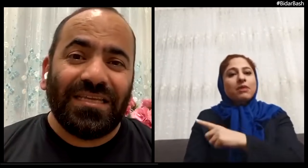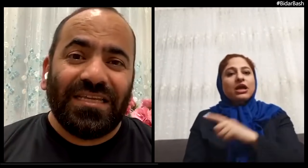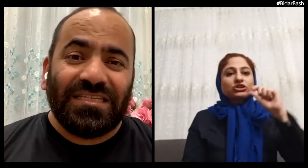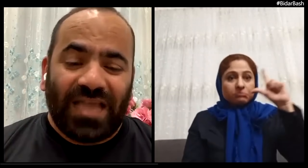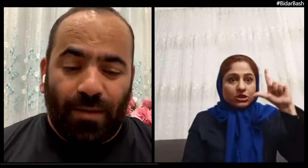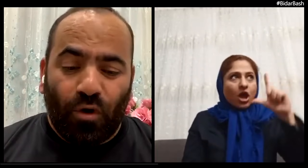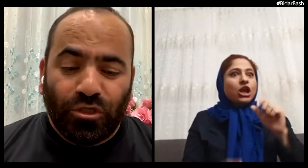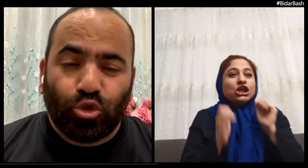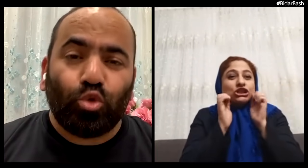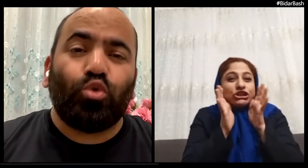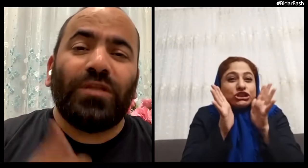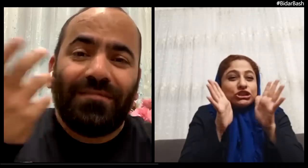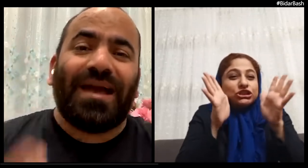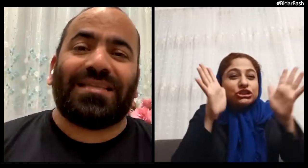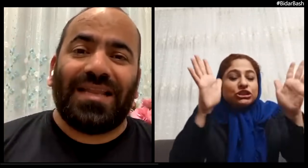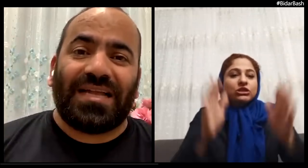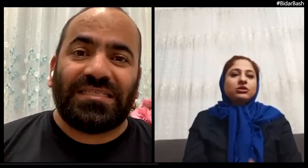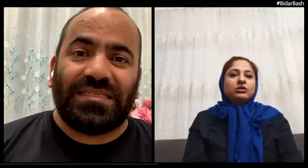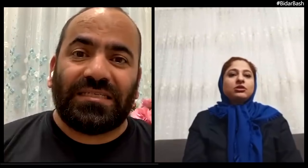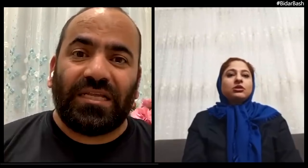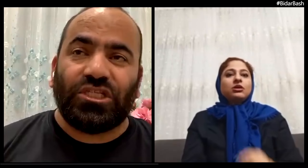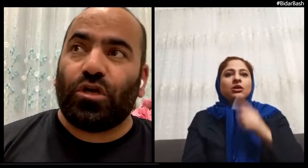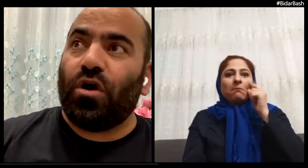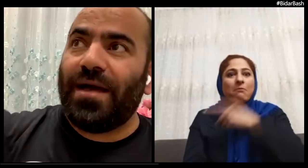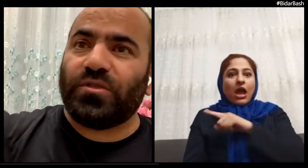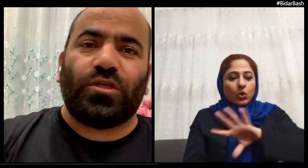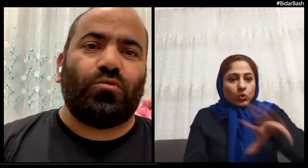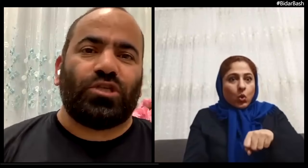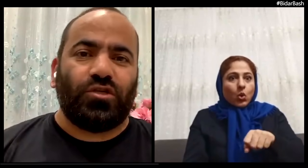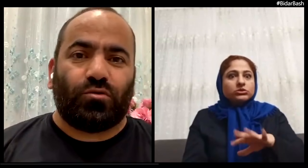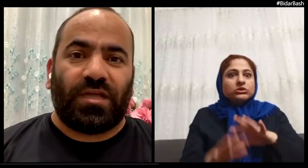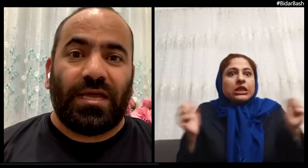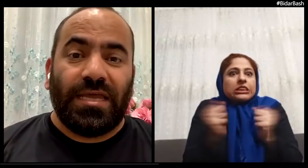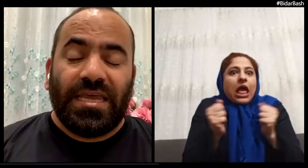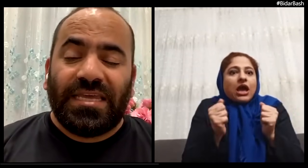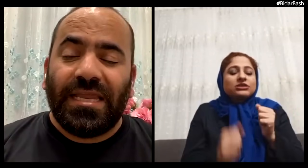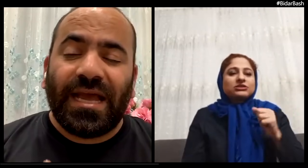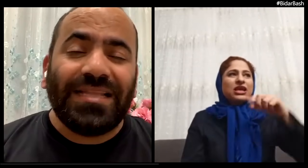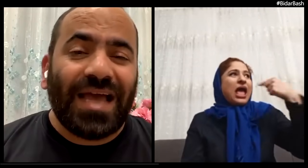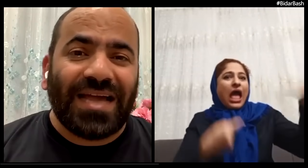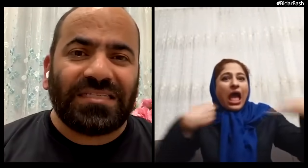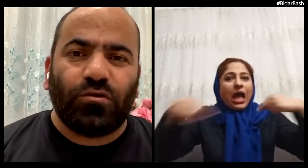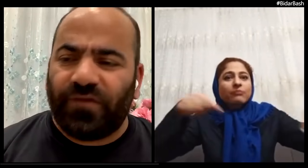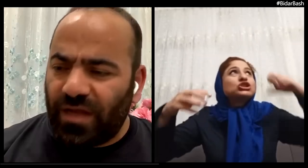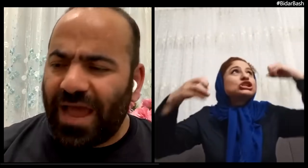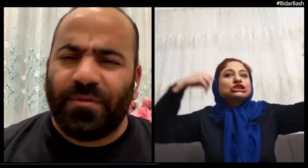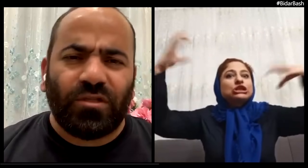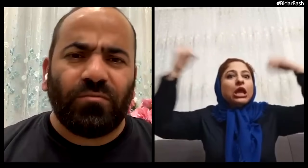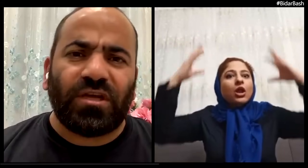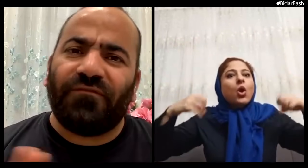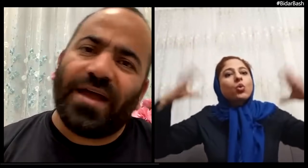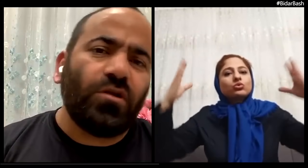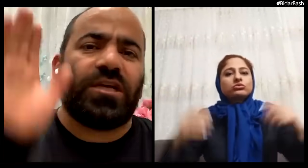زد، تمام ستون این مرده لرزید، یعنی چراغ همسایه روشن شد. این انقدر ترسید گفت الان